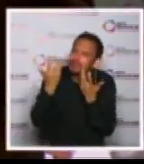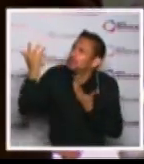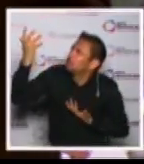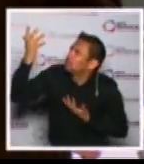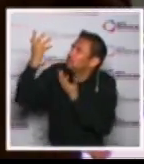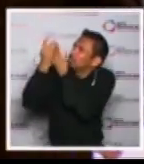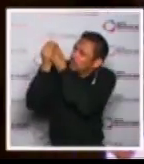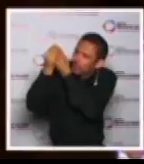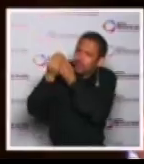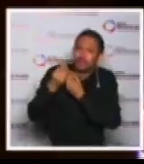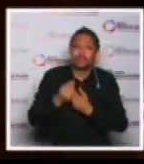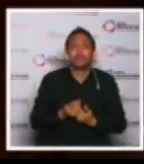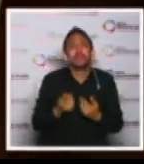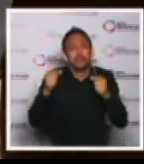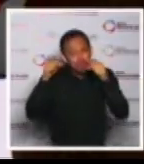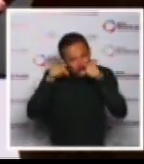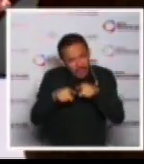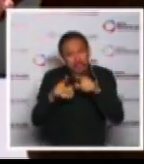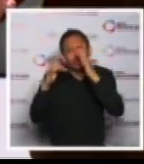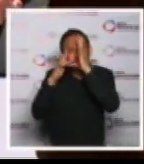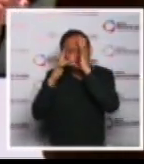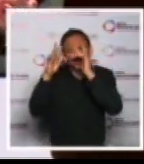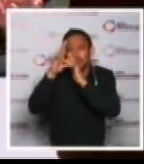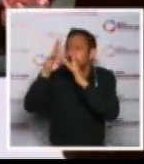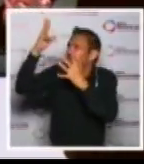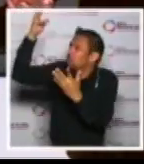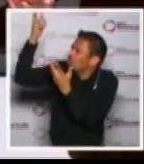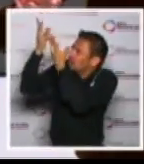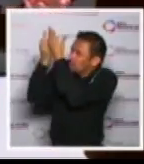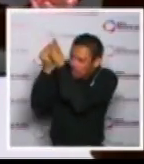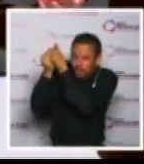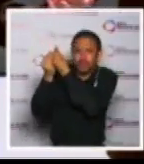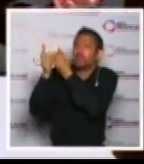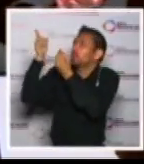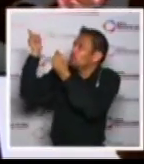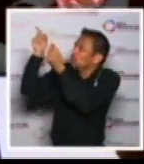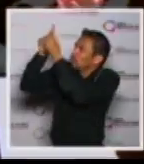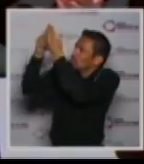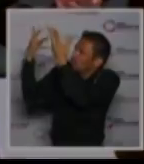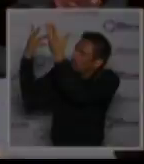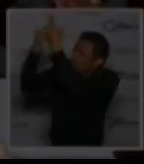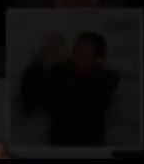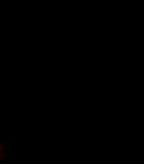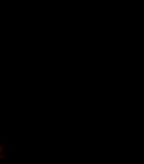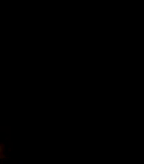de ti. Así como Cristo está en ti y tú en él.